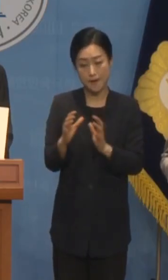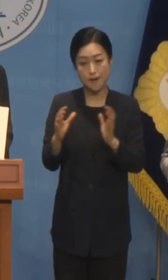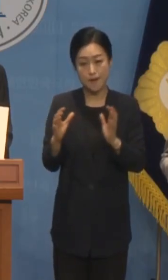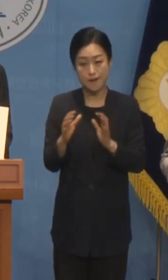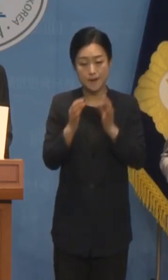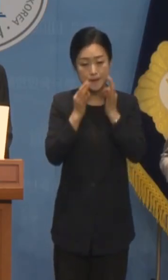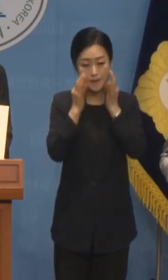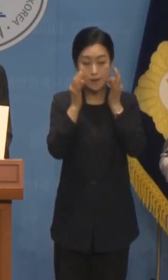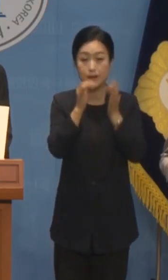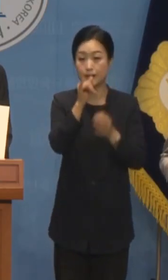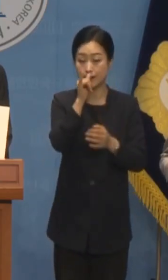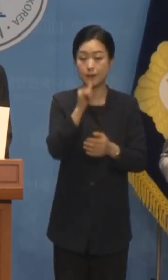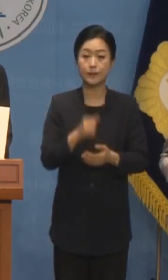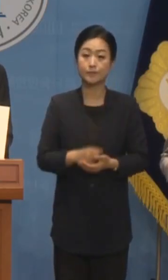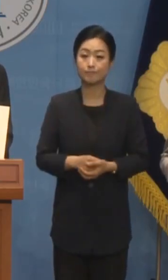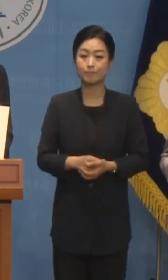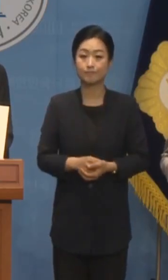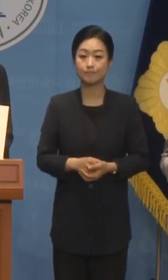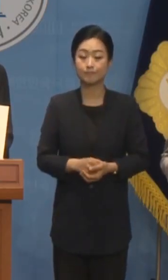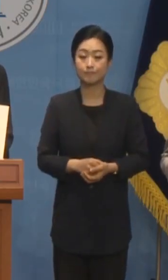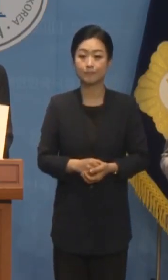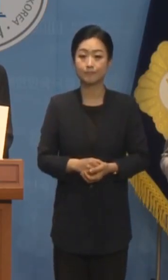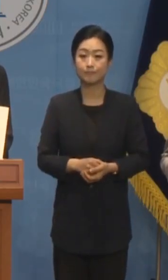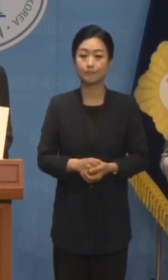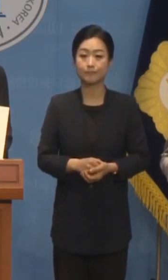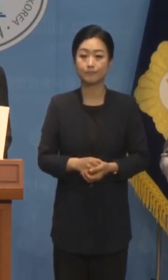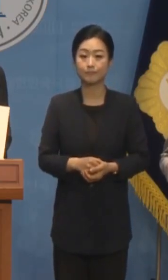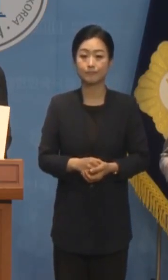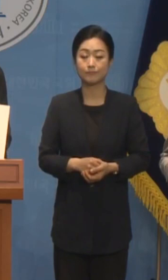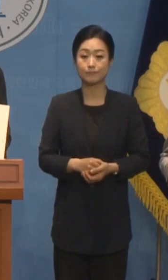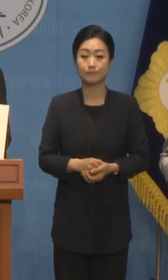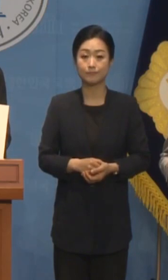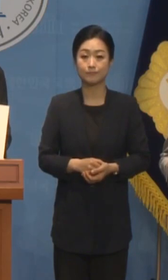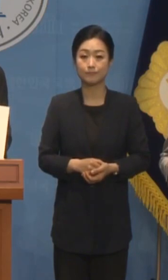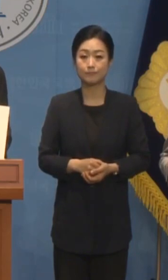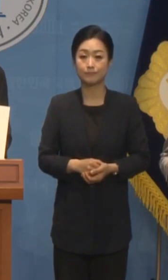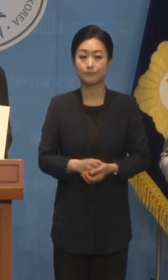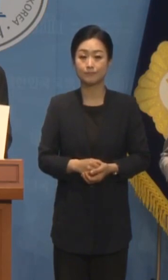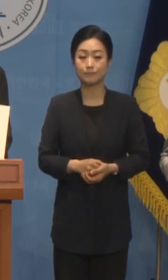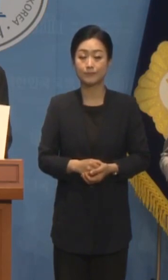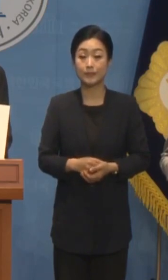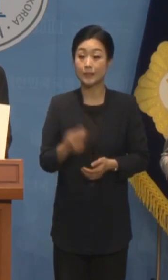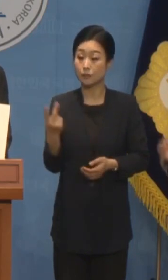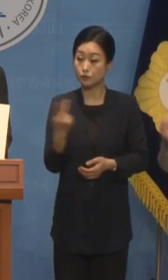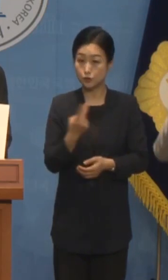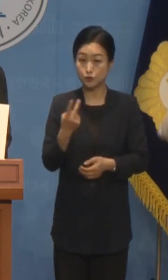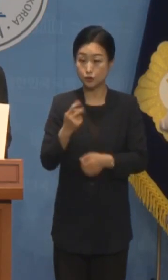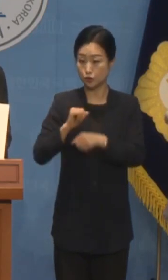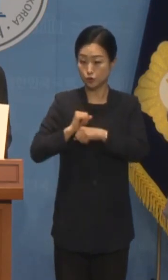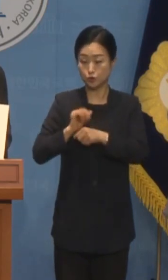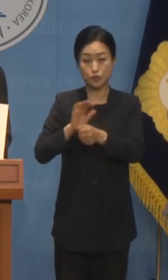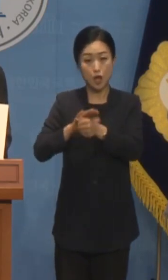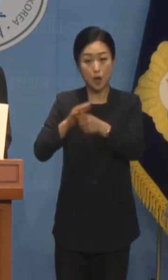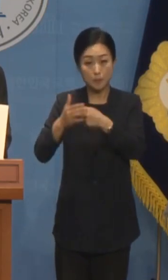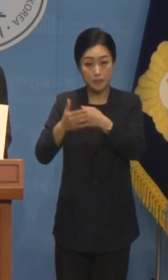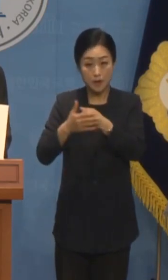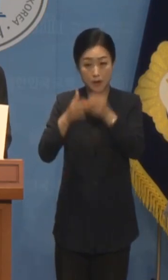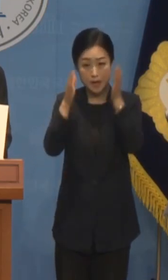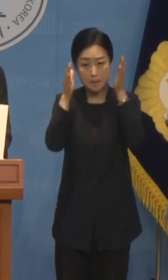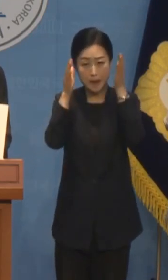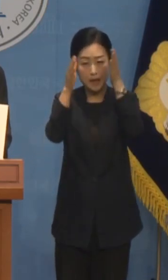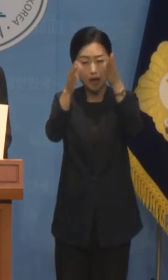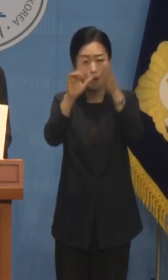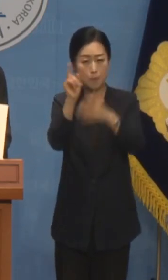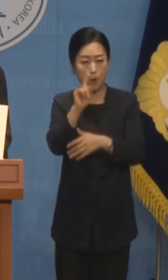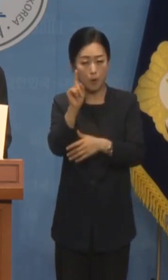일관되게 움직이고 있습니다. 앞서서 두 분도 지적하셨던 것처럼 이러한 한일 군사협력의 지향이 어디로 가